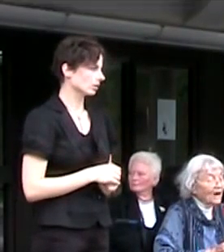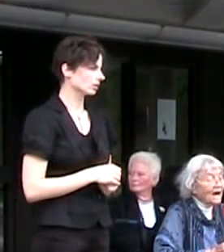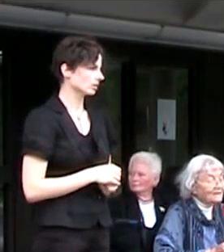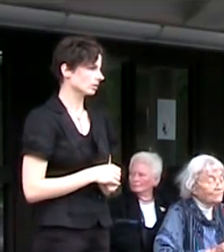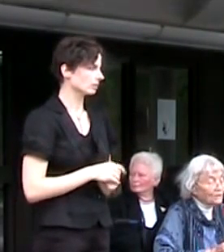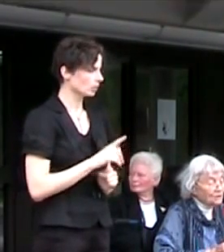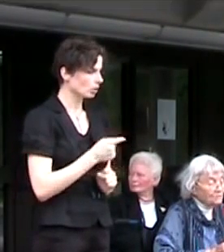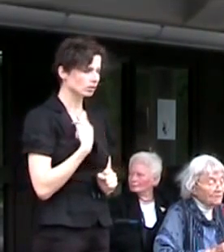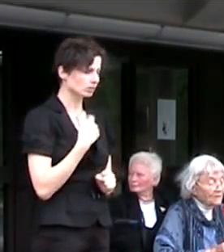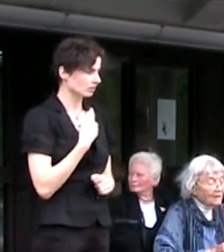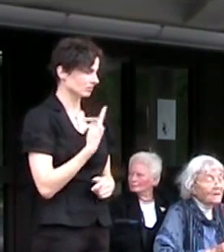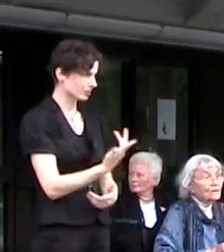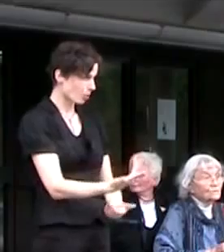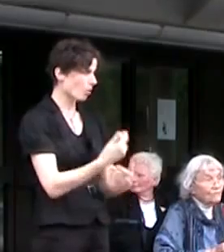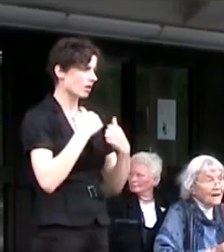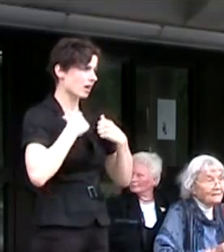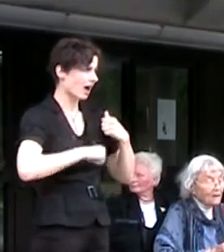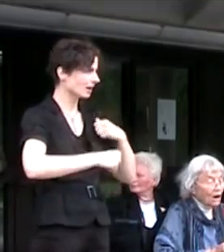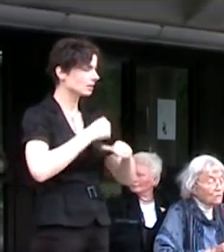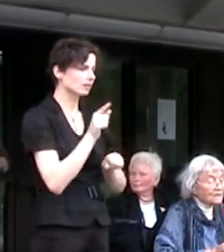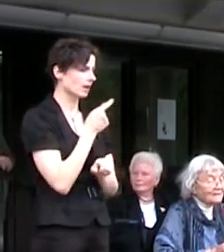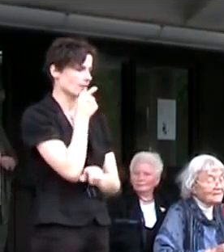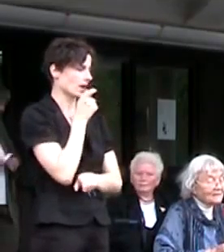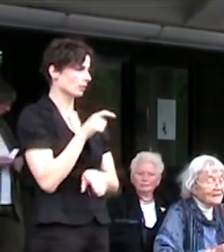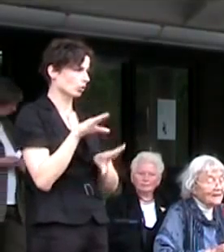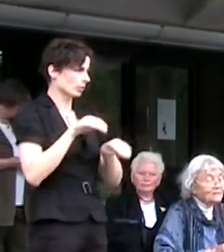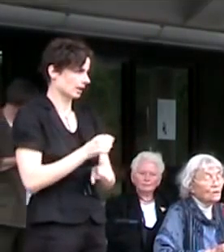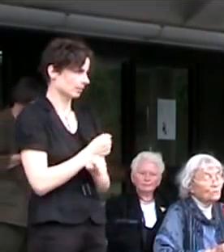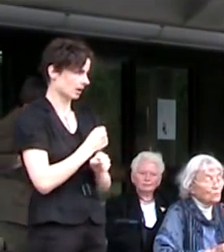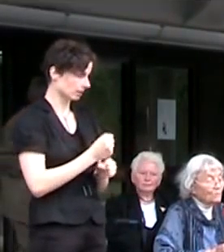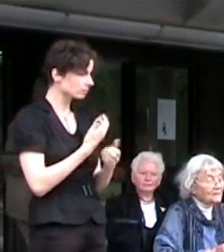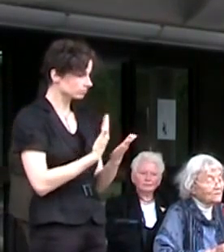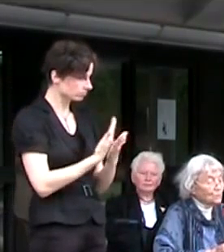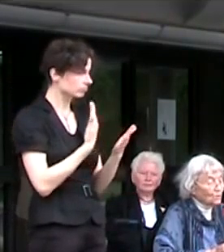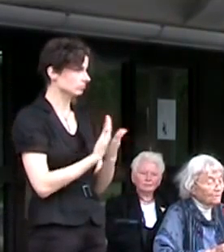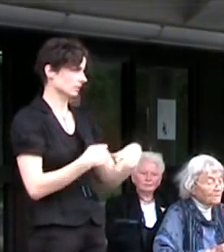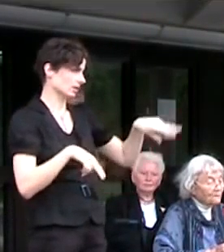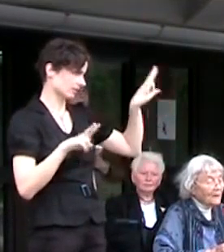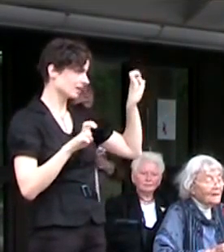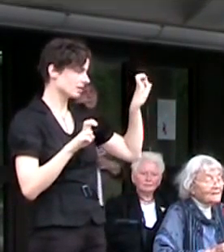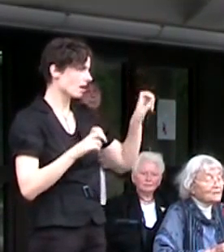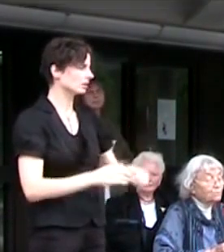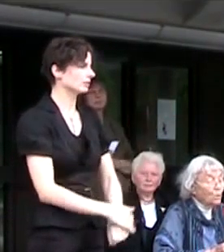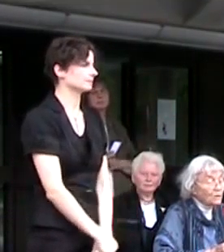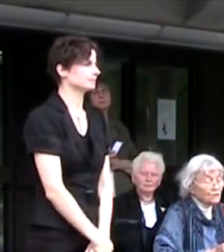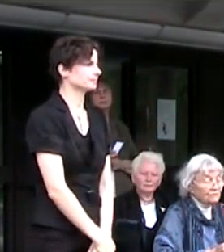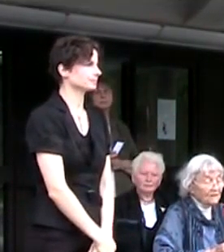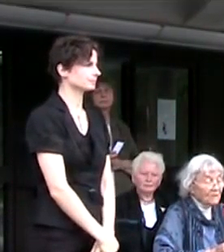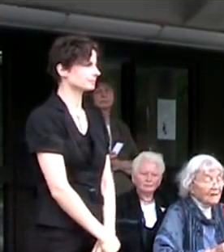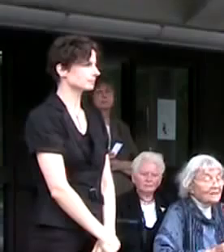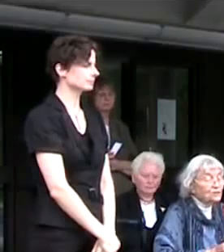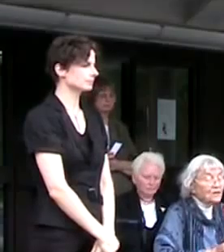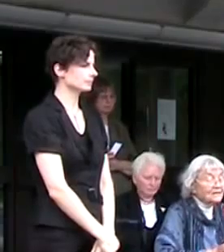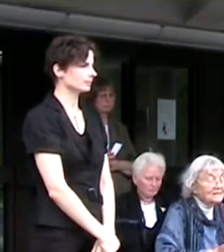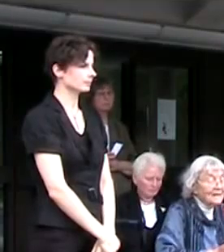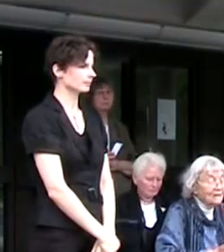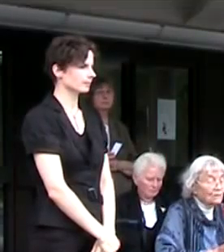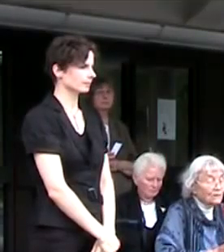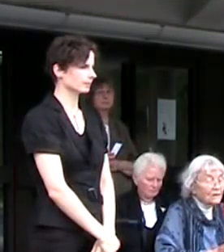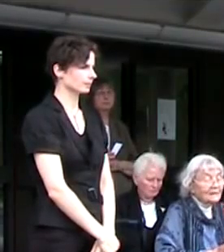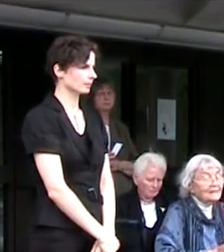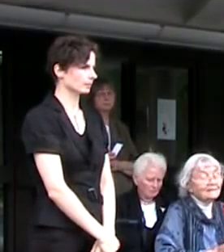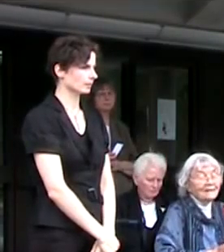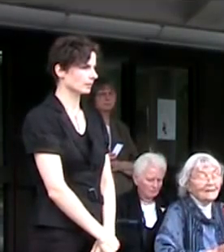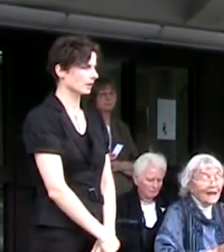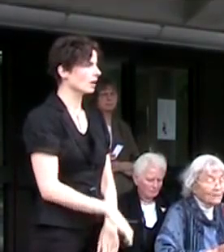Leib verantwortlich bin. Soweit aus Ernst Klees Dokumentation. Dass Bodelschwingh die